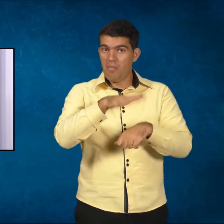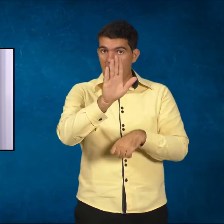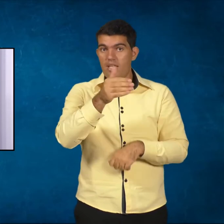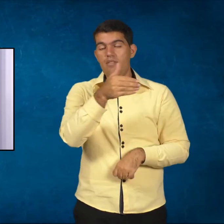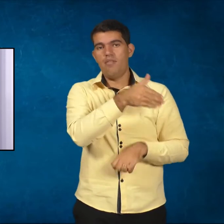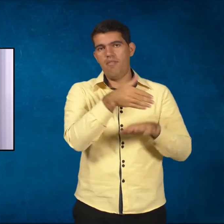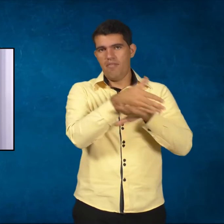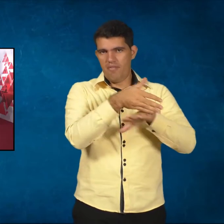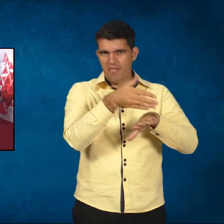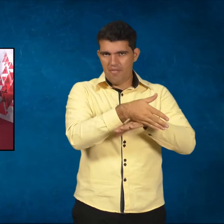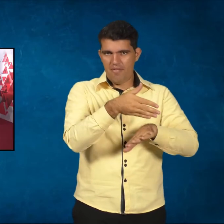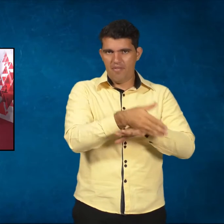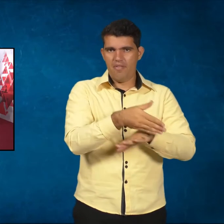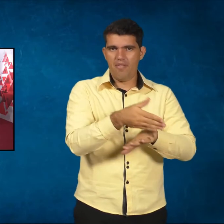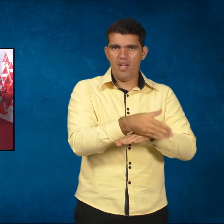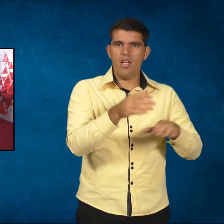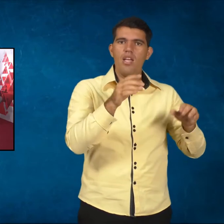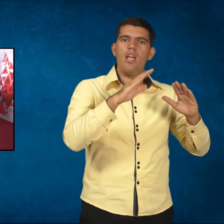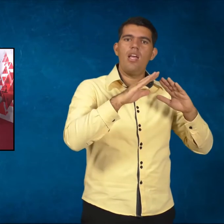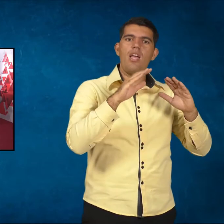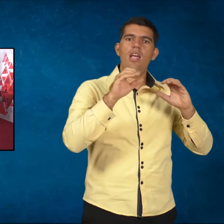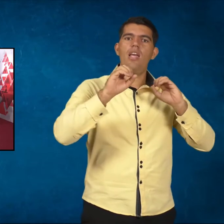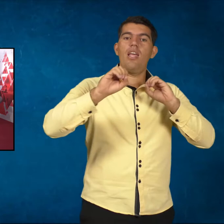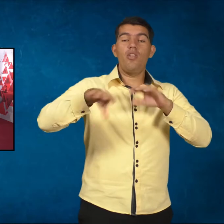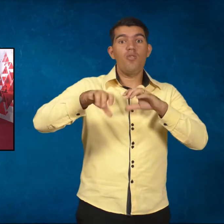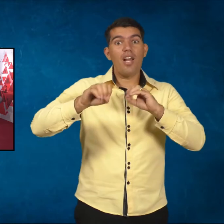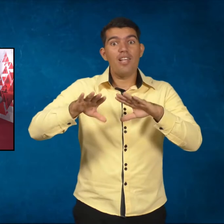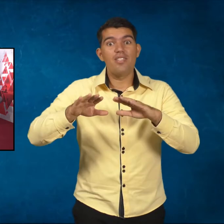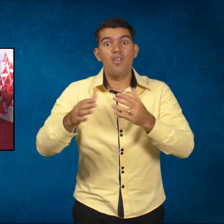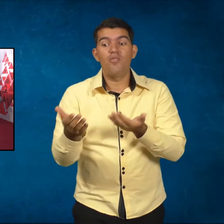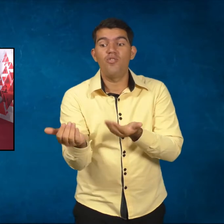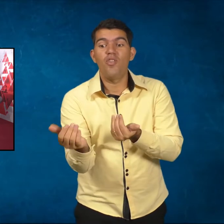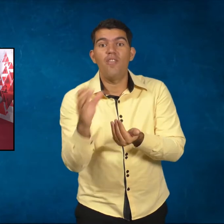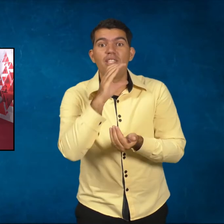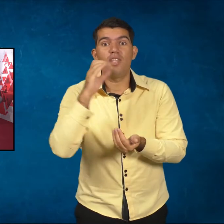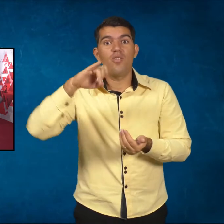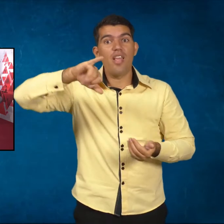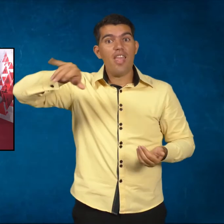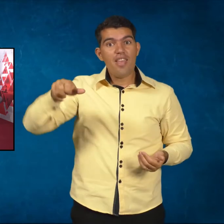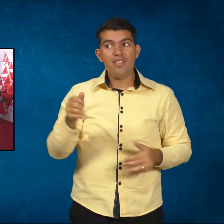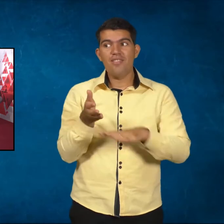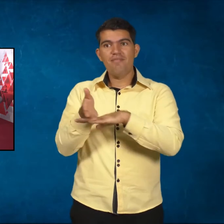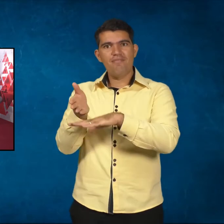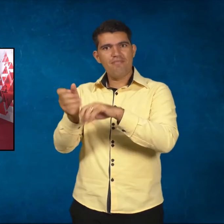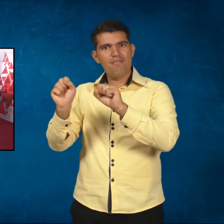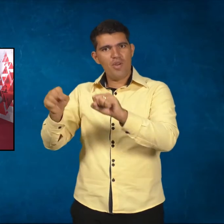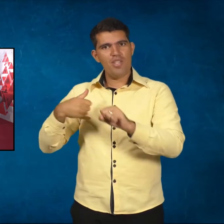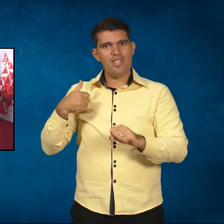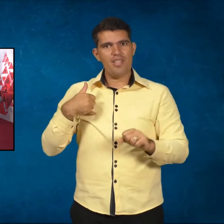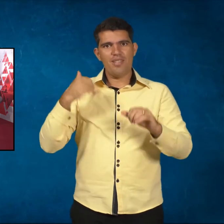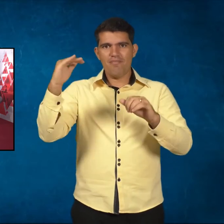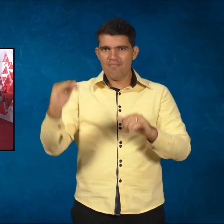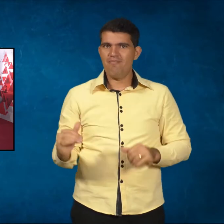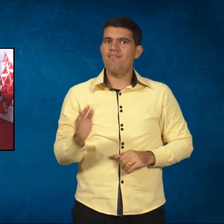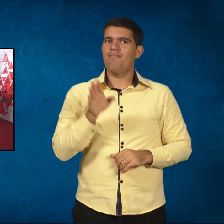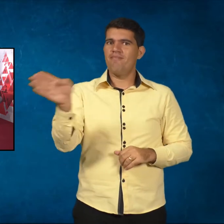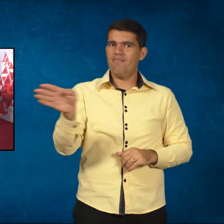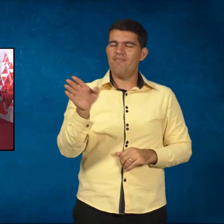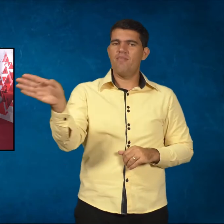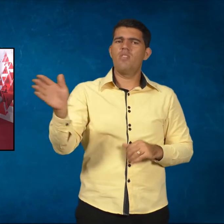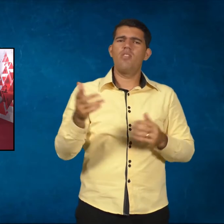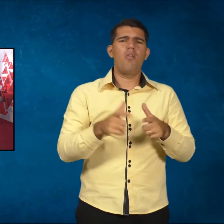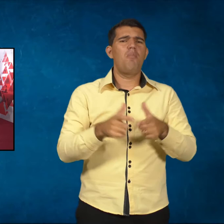frequente o ensino médio na modalidade de educação de jovens e adultos e a gente sabe que a maior parte dos jovens